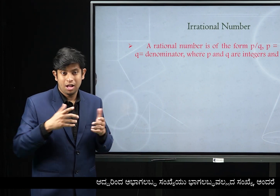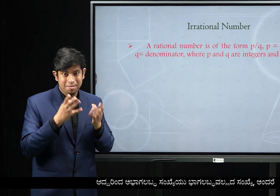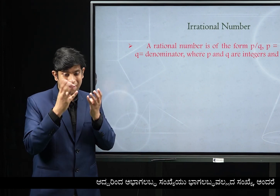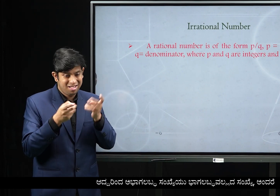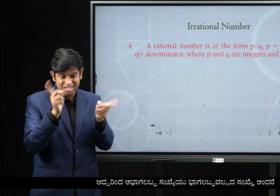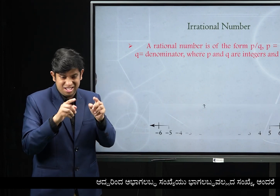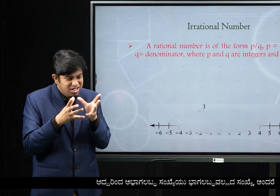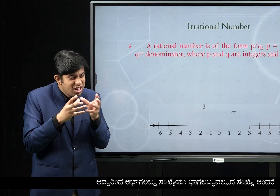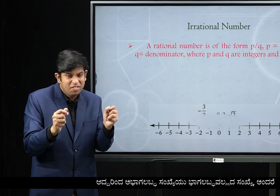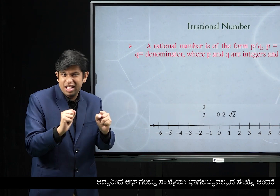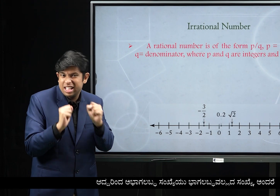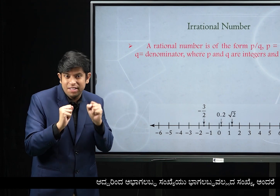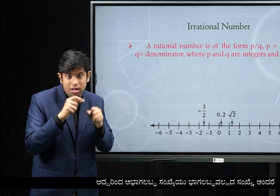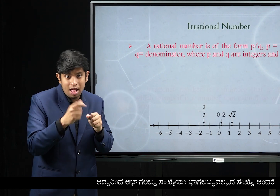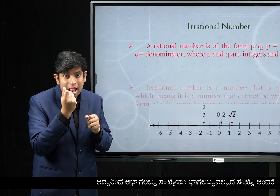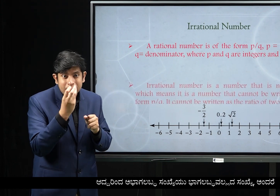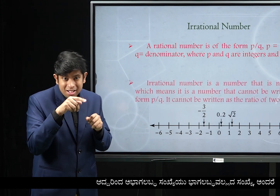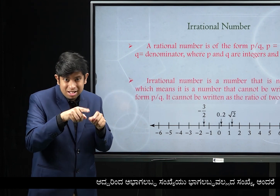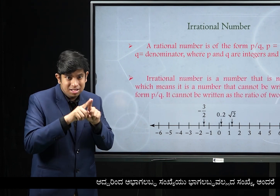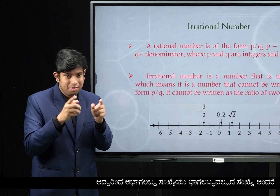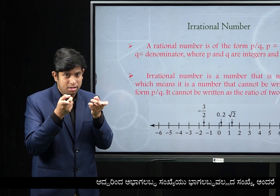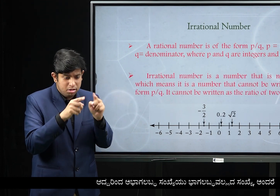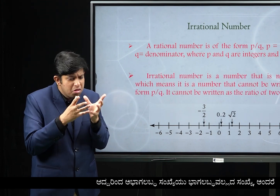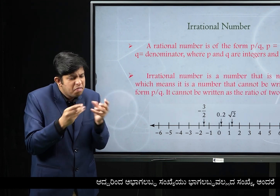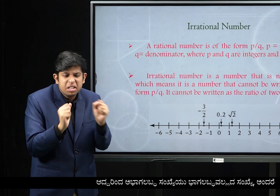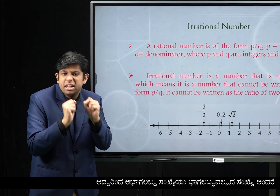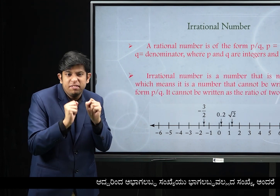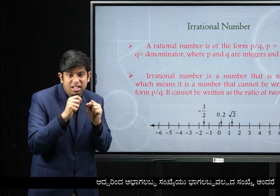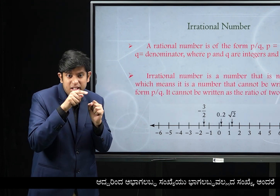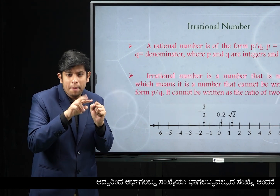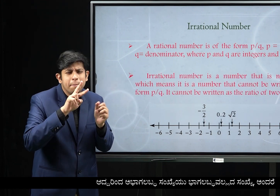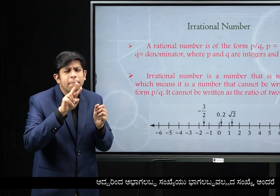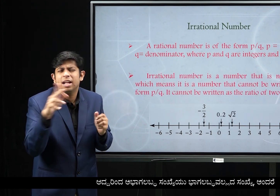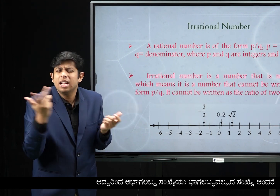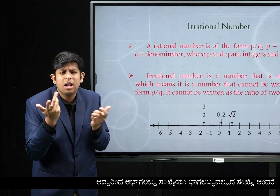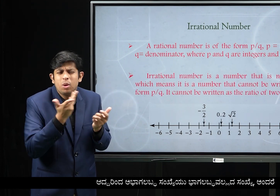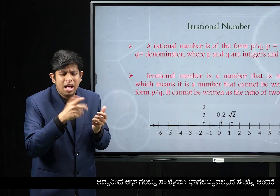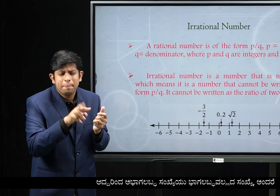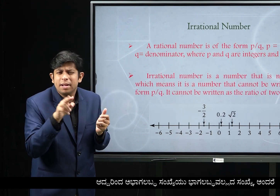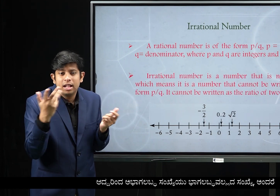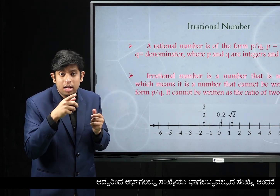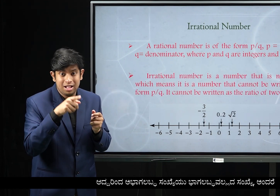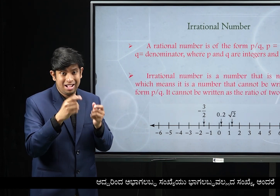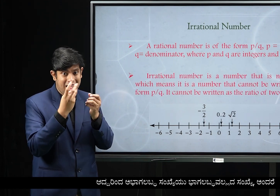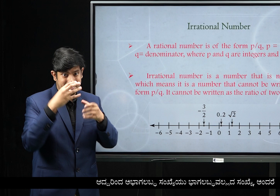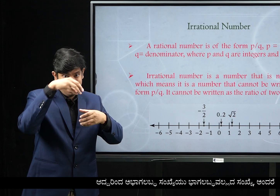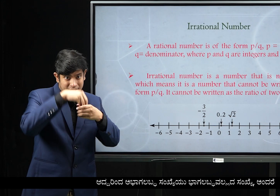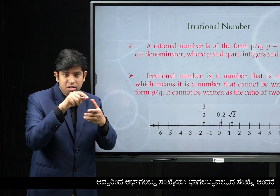ಆದ್ದರಿಂದ ಅಭಾಗಲಬ್ಧ ಸಂಖ್ಯೆಯು ಭಾಗಲಬ್ಧವಲ್ಲದ ಸಂಖ್ಯೆ, ಅಂದರೆ ಅದು ಪಿ ಕ್ಯೂ ರೂಪದಲ್ಲಿ ಬರೆಯಲಾಗದ